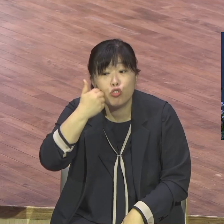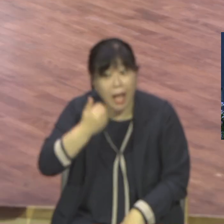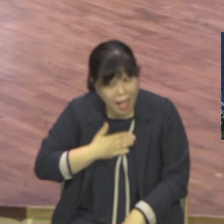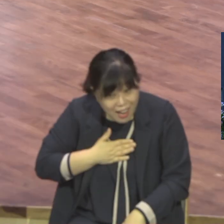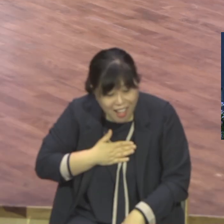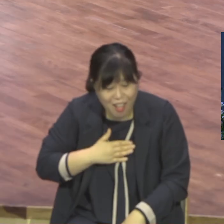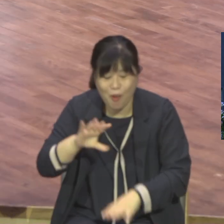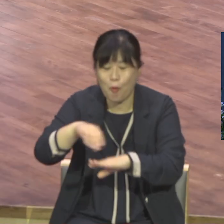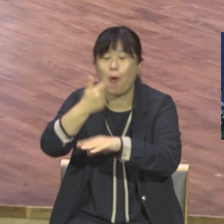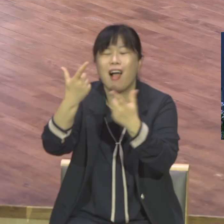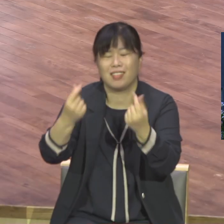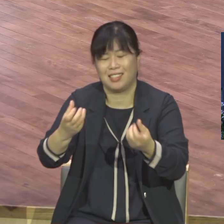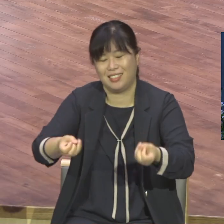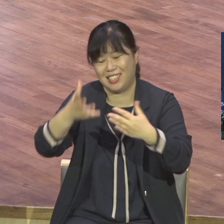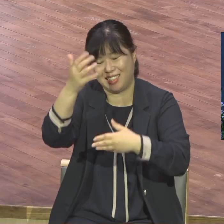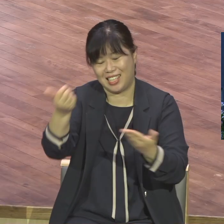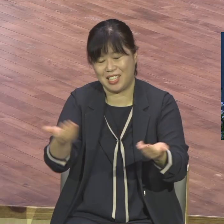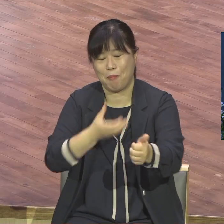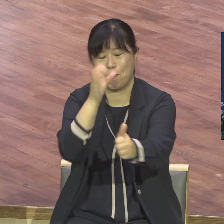얼마나 엄청납니까?